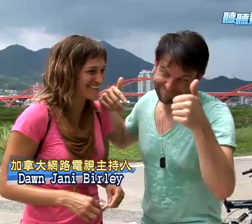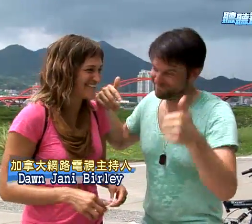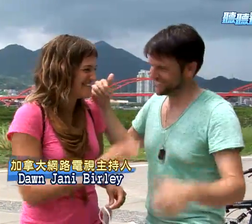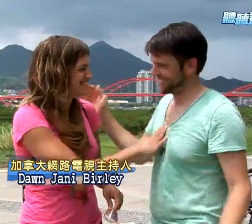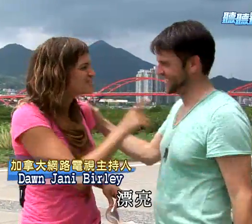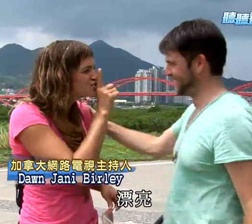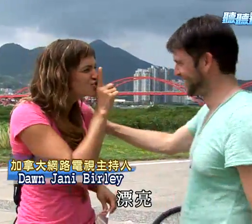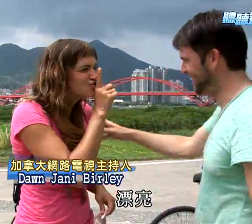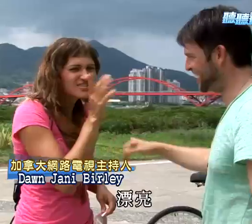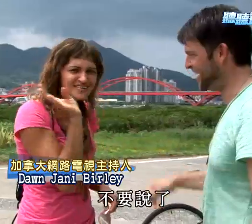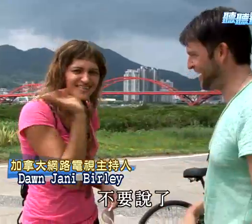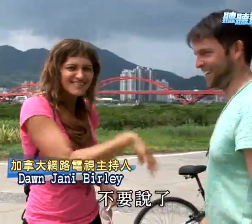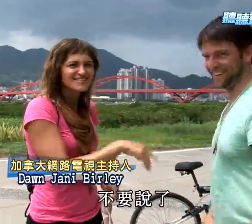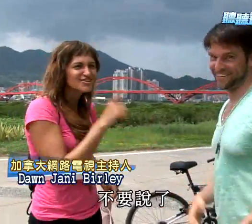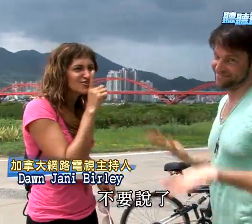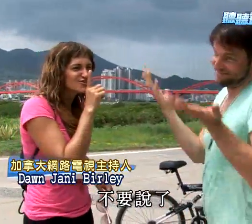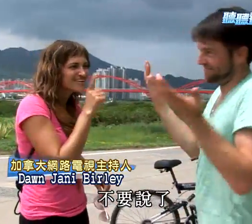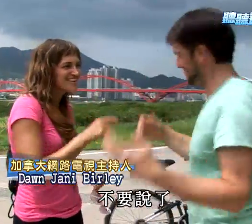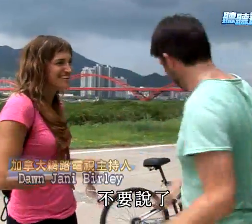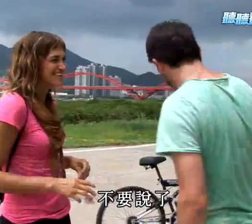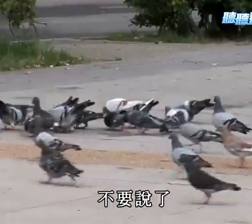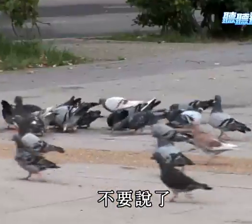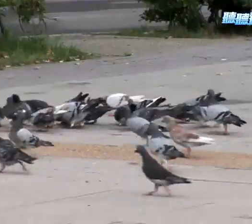漂亮啊！ 嘘，不要说了。